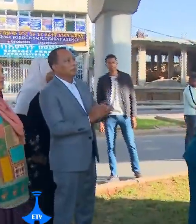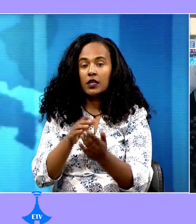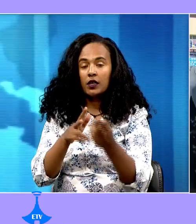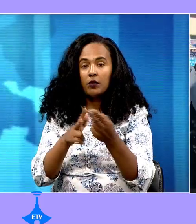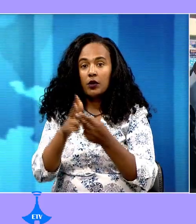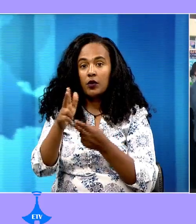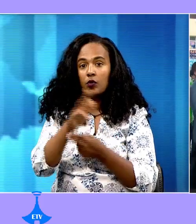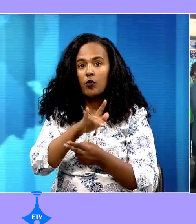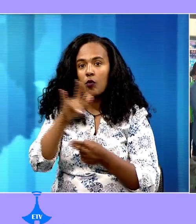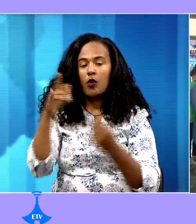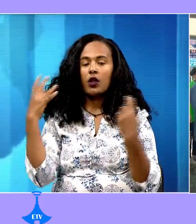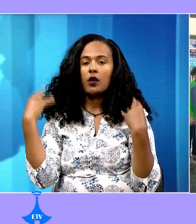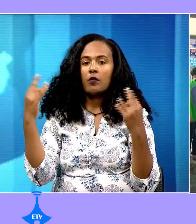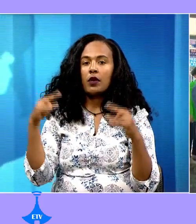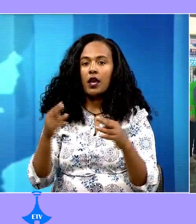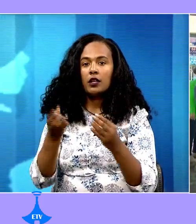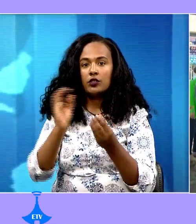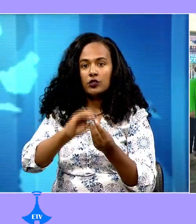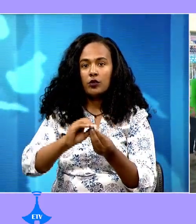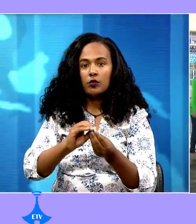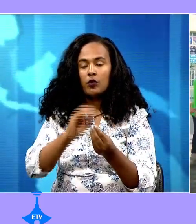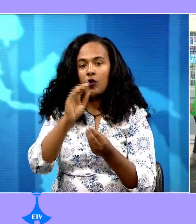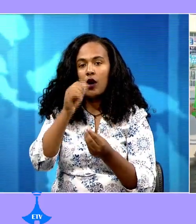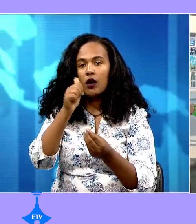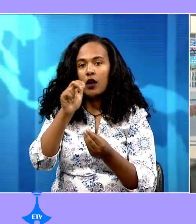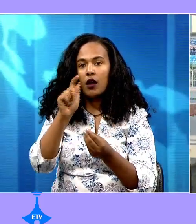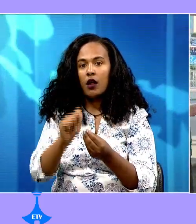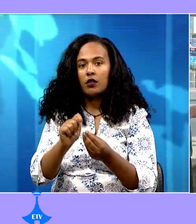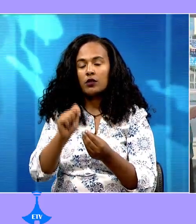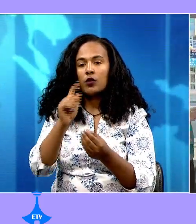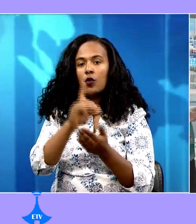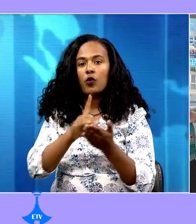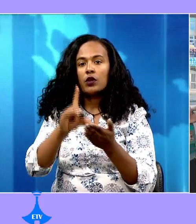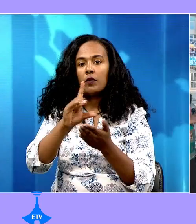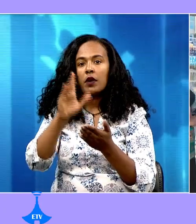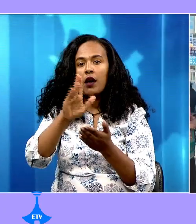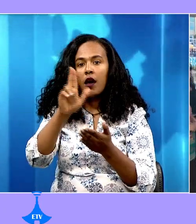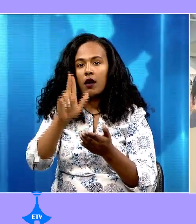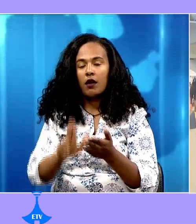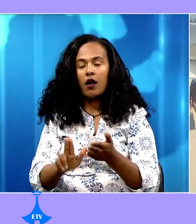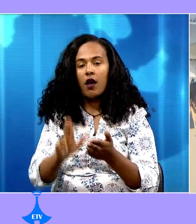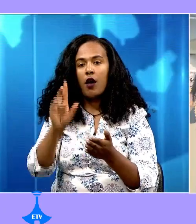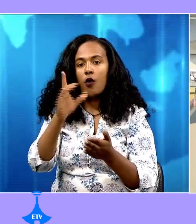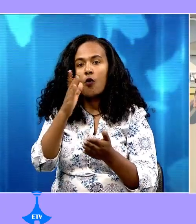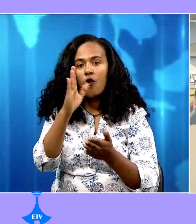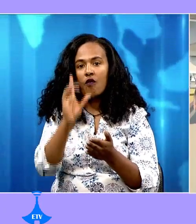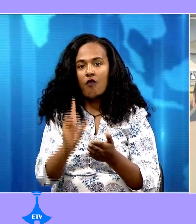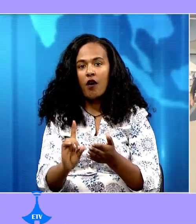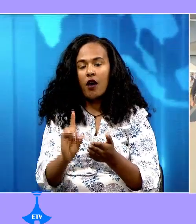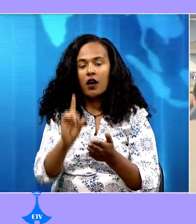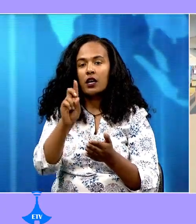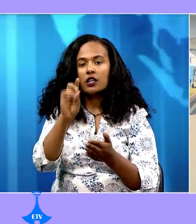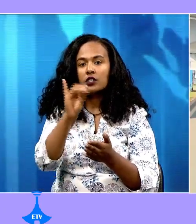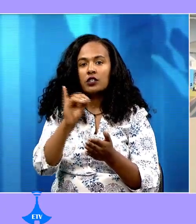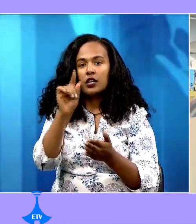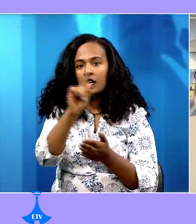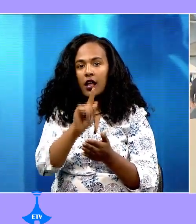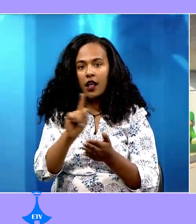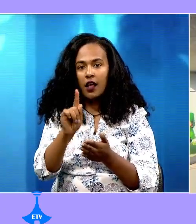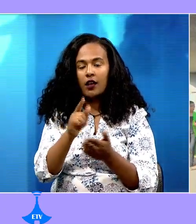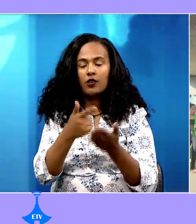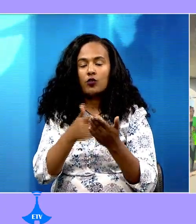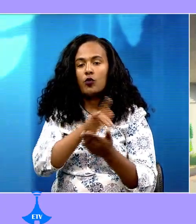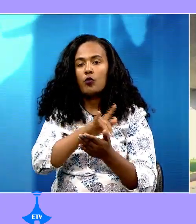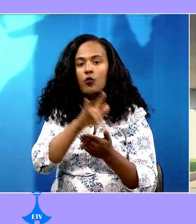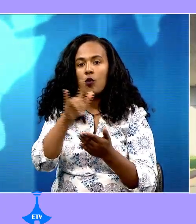መንገዶች የቦሌ ሚካኤል ማሳለጫን ጨምሮ የአራራት ሆቴል፣ ኮተቤ ካራ፣ ቄራ ከብት በረት ጎፋ መብራት ኃይልና የቀጨኔ ቁስቋም እንዲሁም